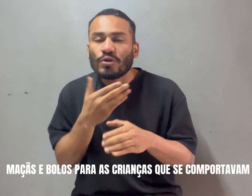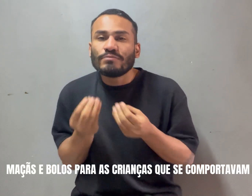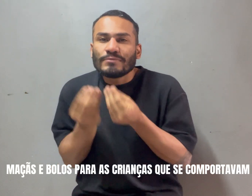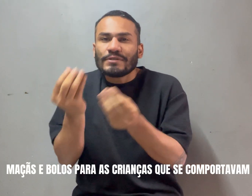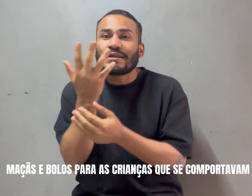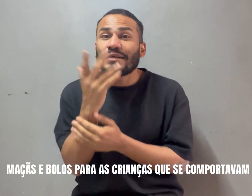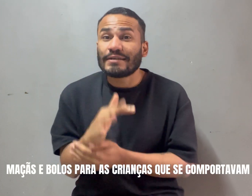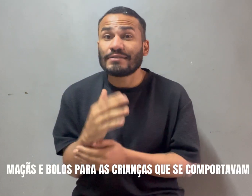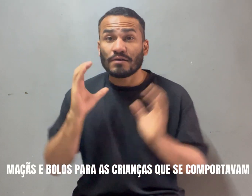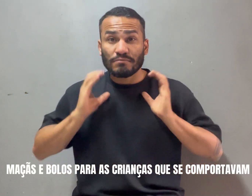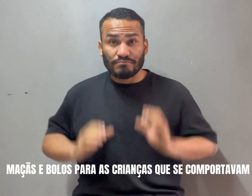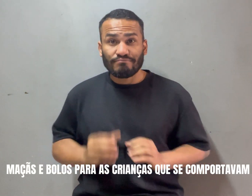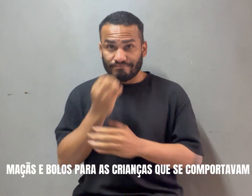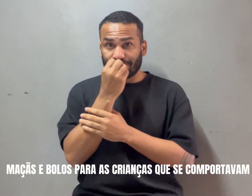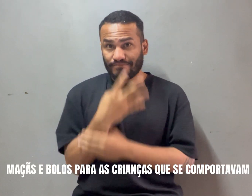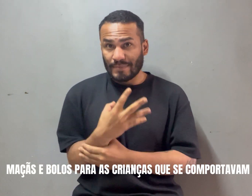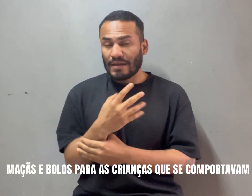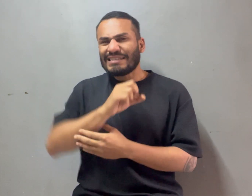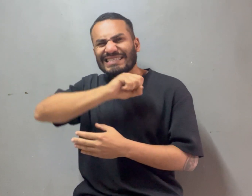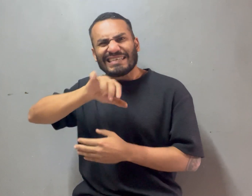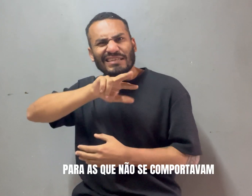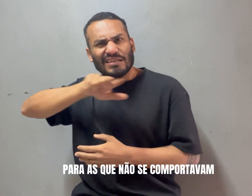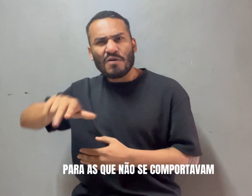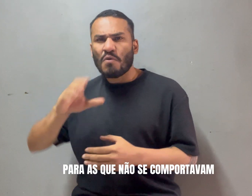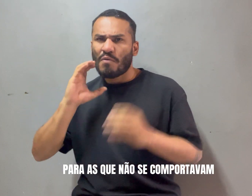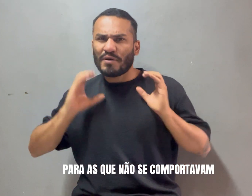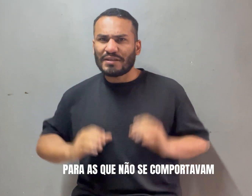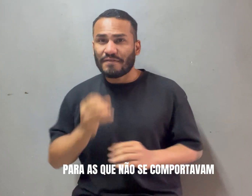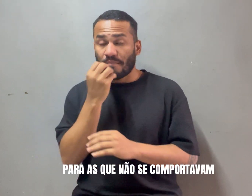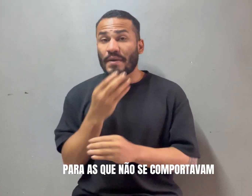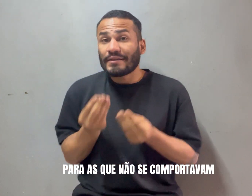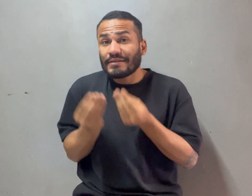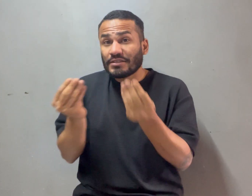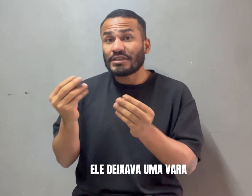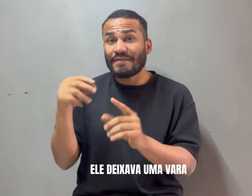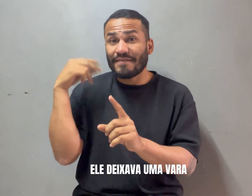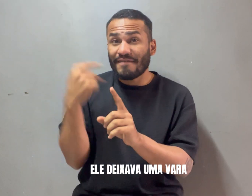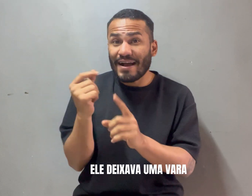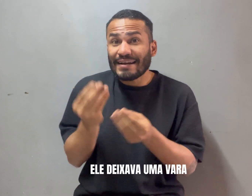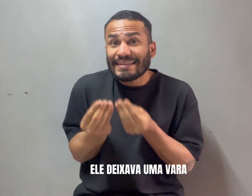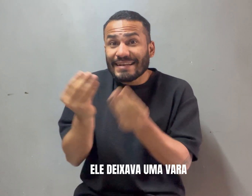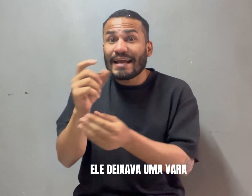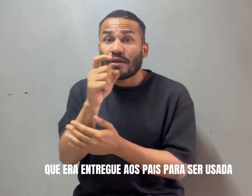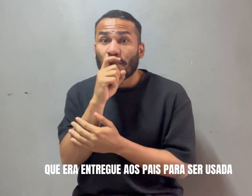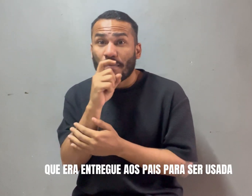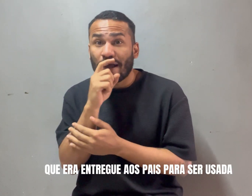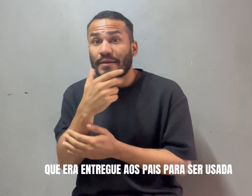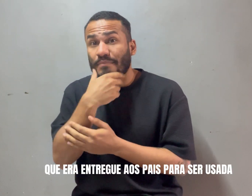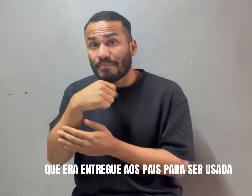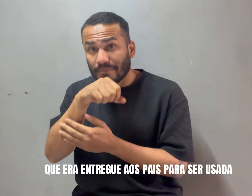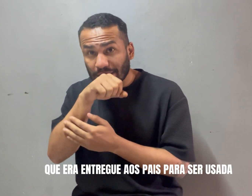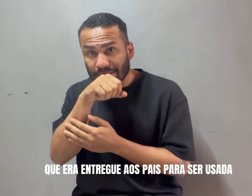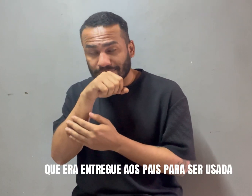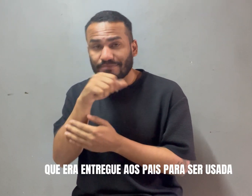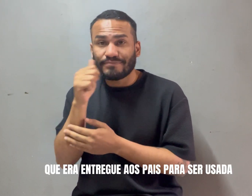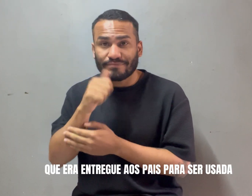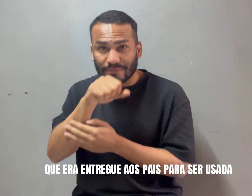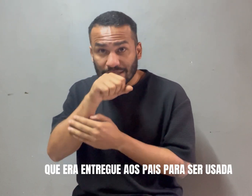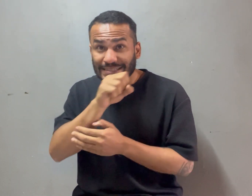as crianças que se comportavam bem. Para as que não se comportavam, ele deixava uma vara que era entregue aos pais para ser usada,